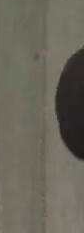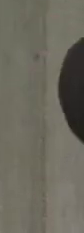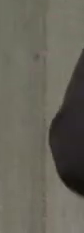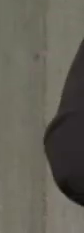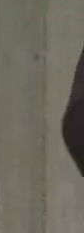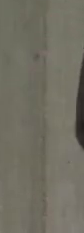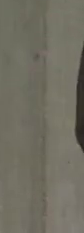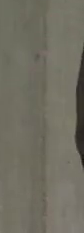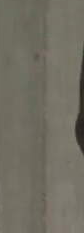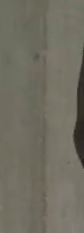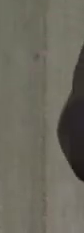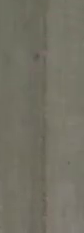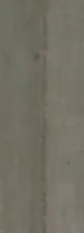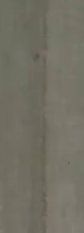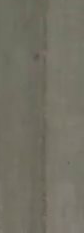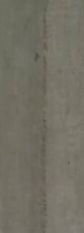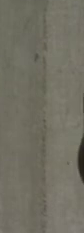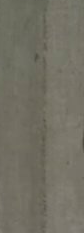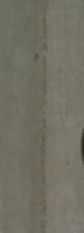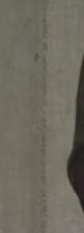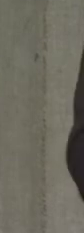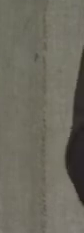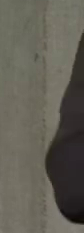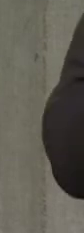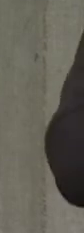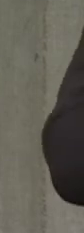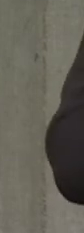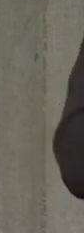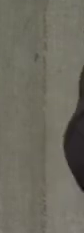Herren, ich kann Ihnen sagen, ist das ein Glück, dass wir in unserer